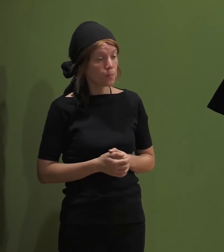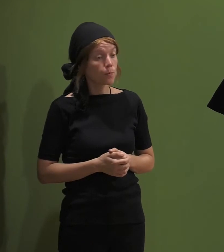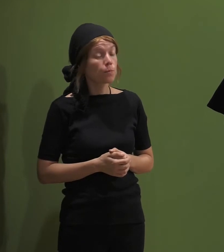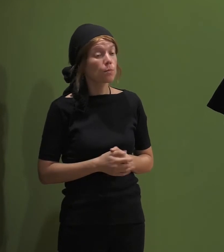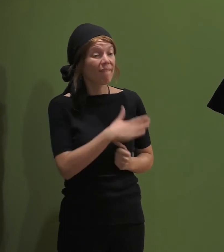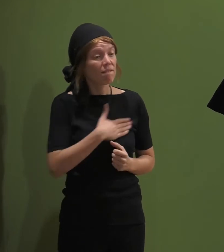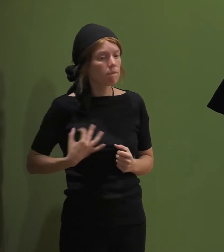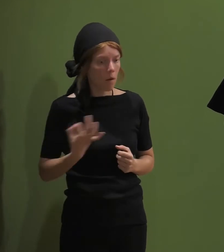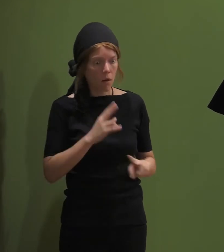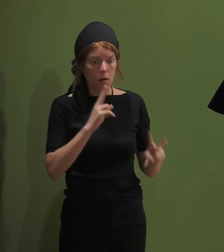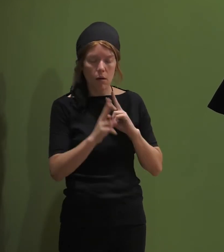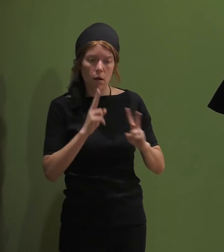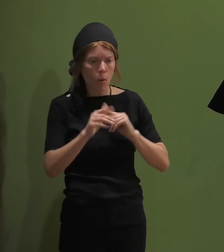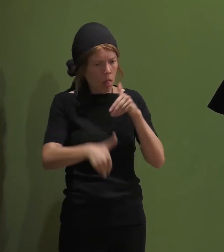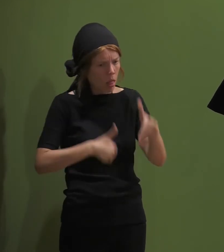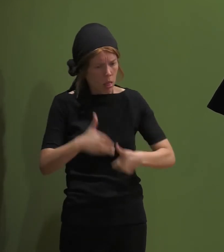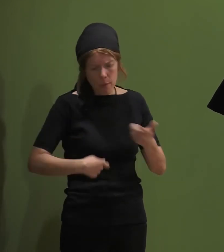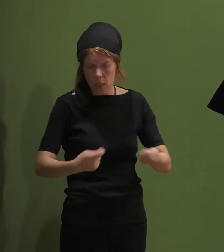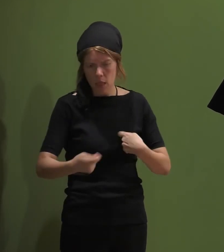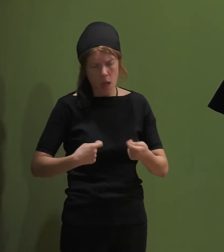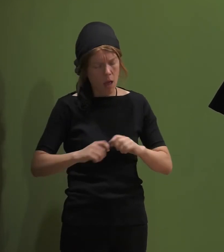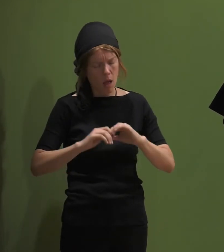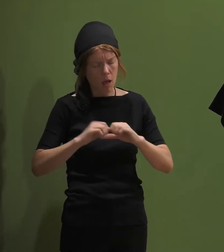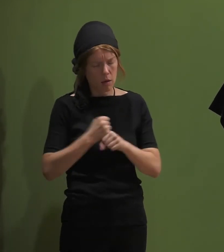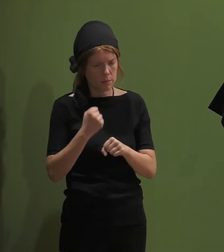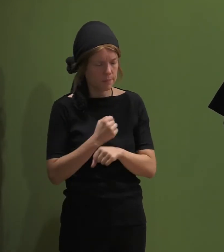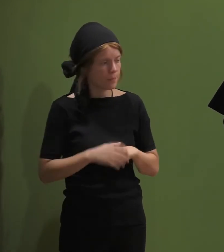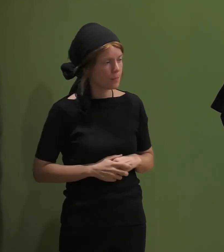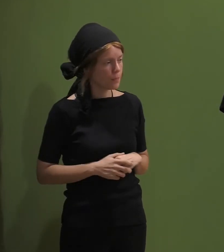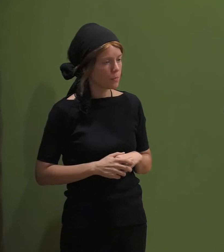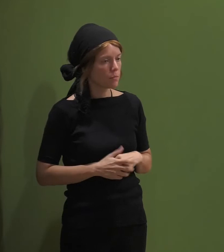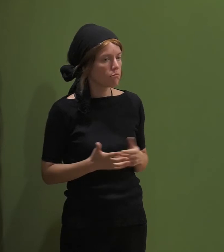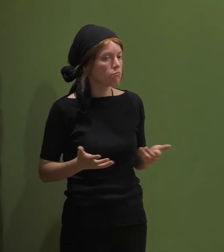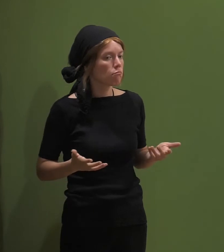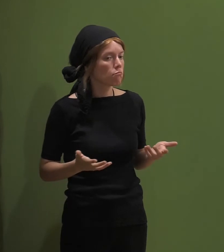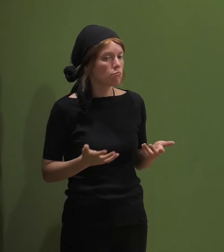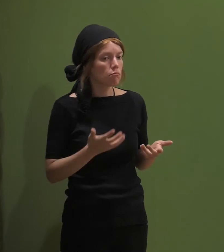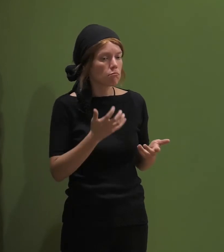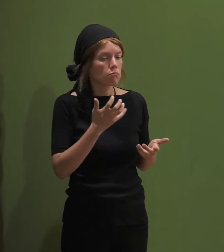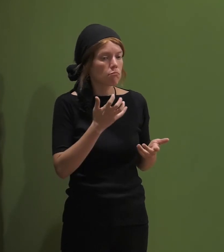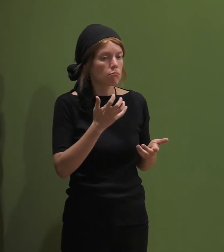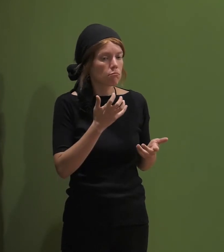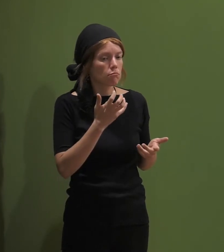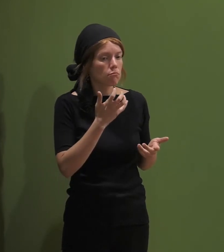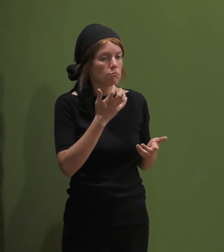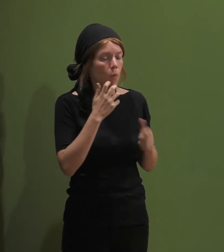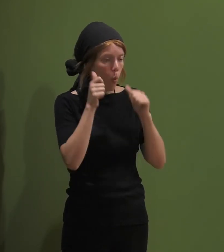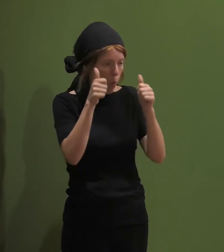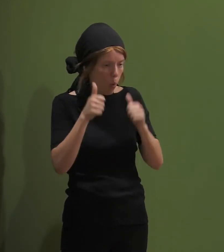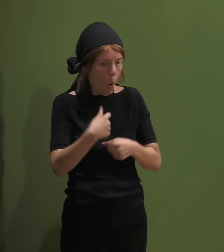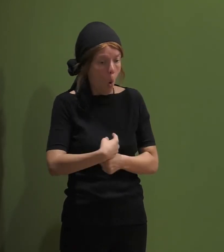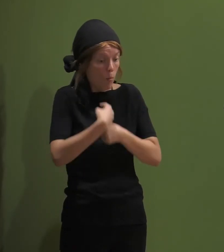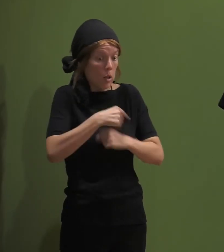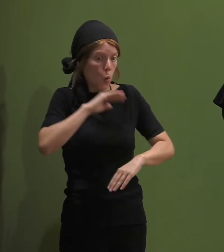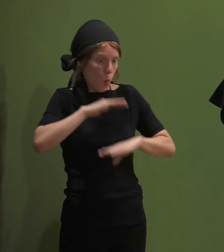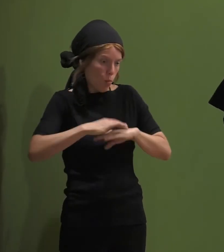final es poder dar respuesta a las demandas del mercado laboral, sin someternos a las restricciones de las acreditaciones obligatorias